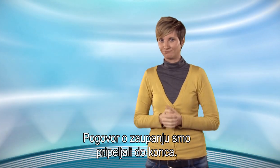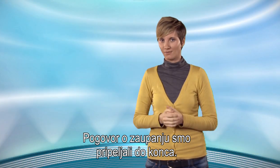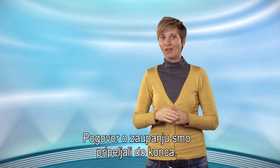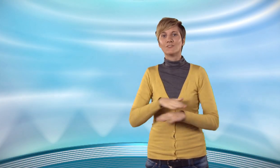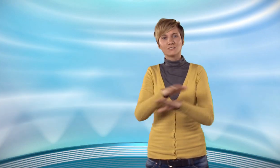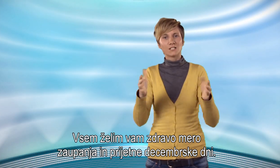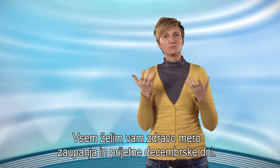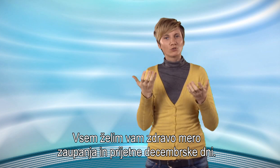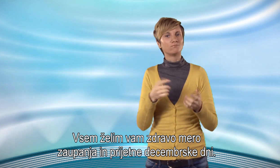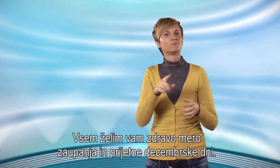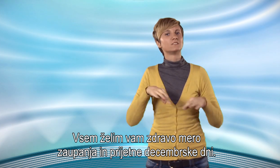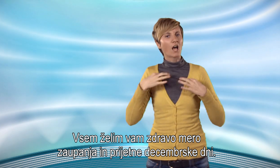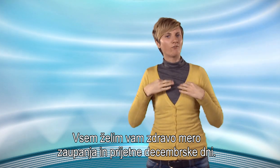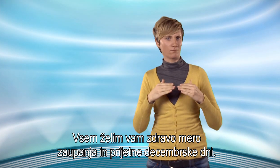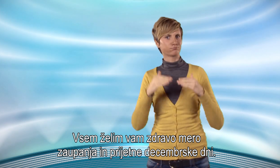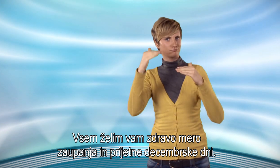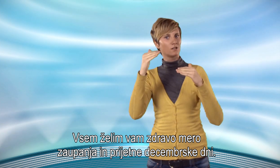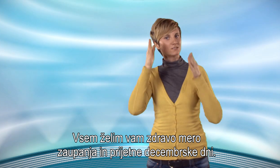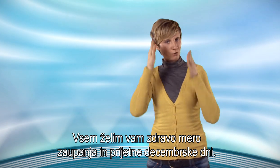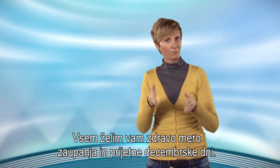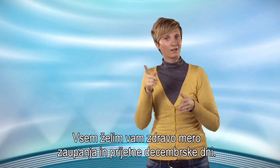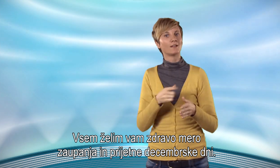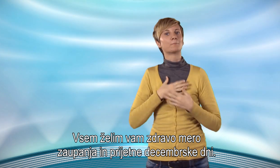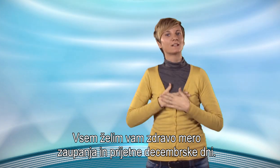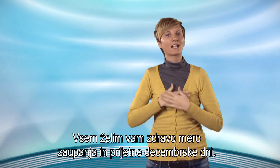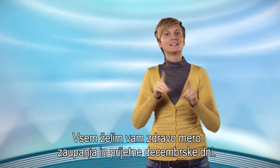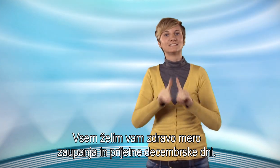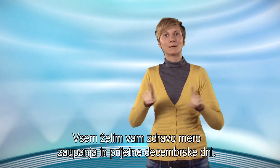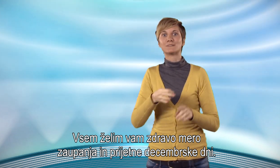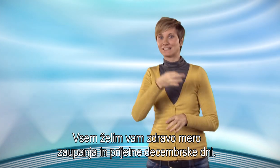konca. Vsem vam želimo zdravo mero zaupanja in prijetne decembrske dni.